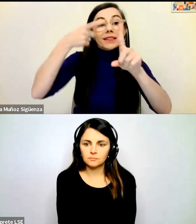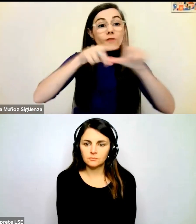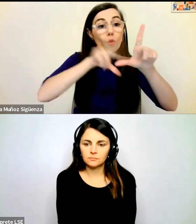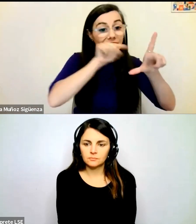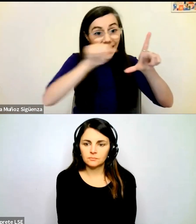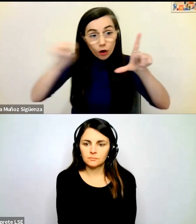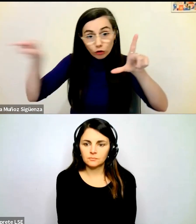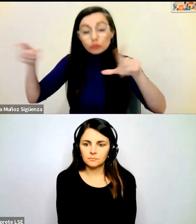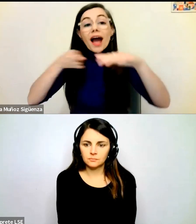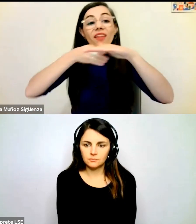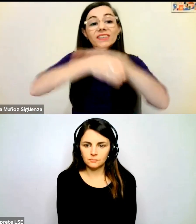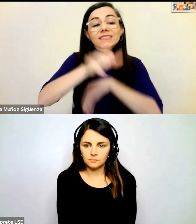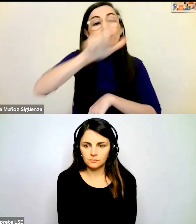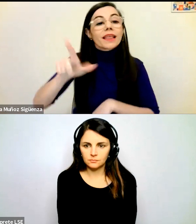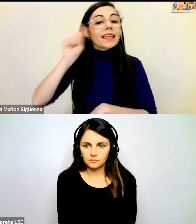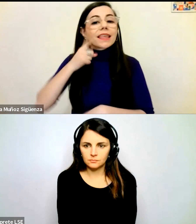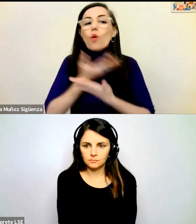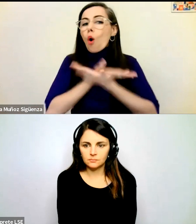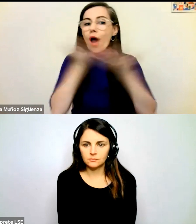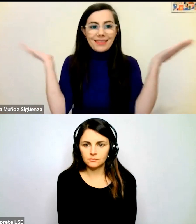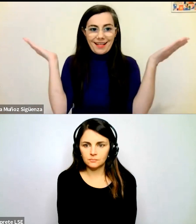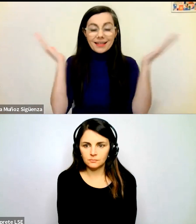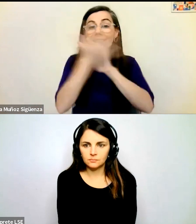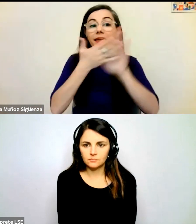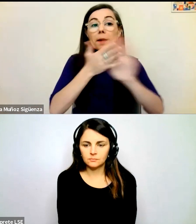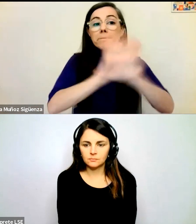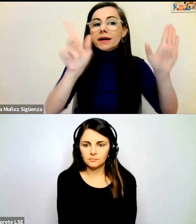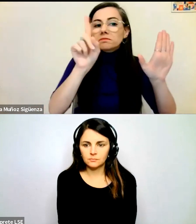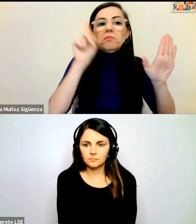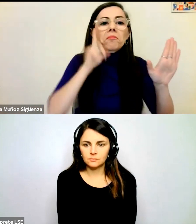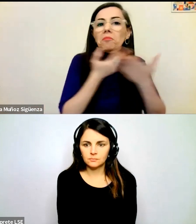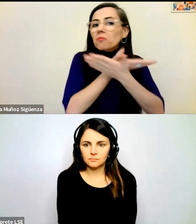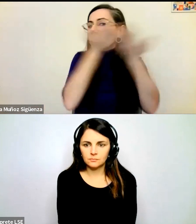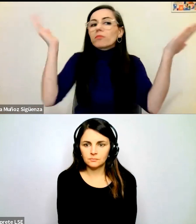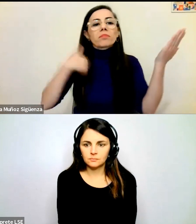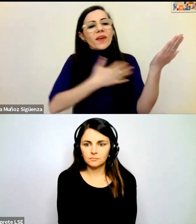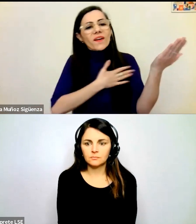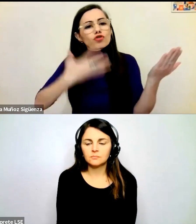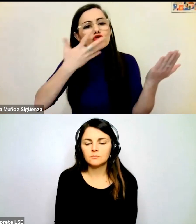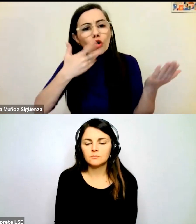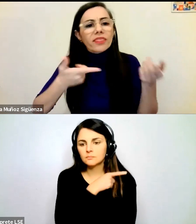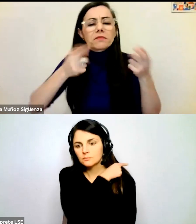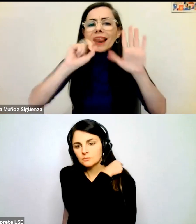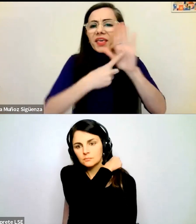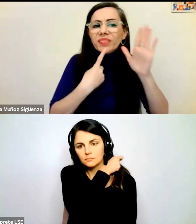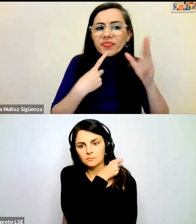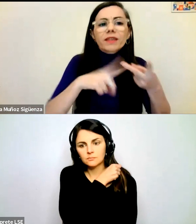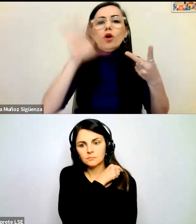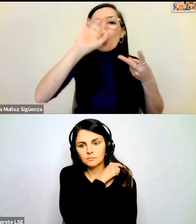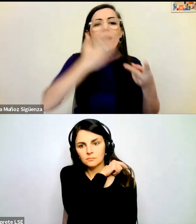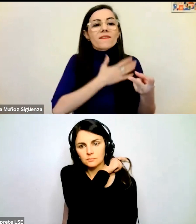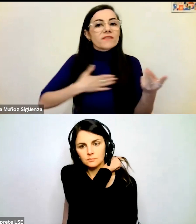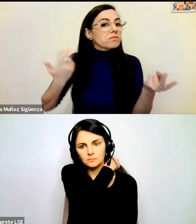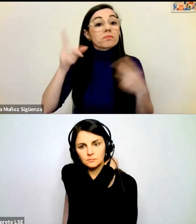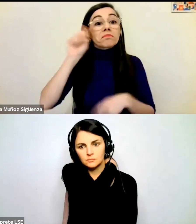sorda necesito contar con ella en lengua de signos y en subtitulado para que los vídeos sean accesibles a cualquier persona sorda